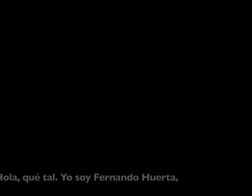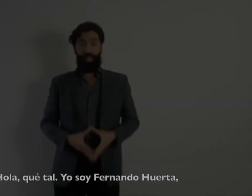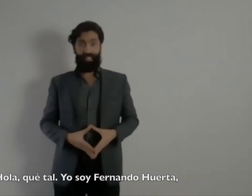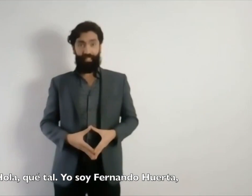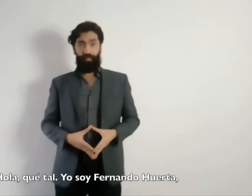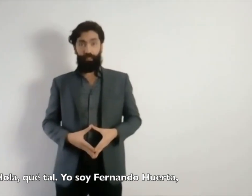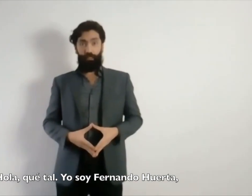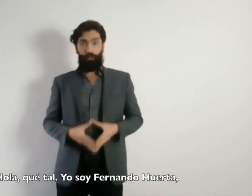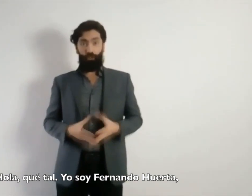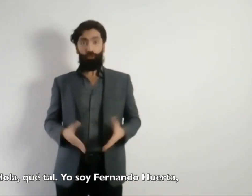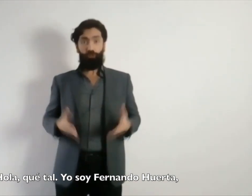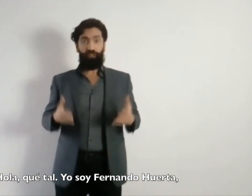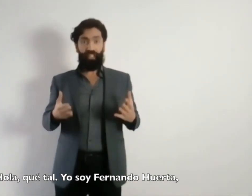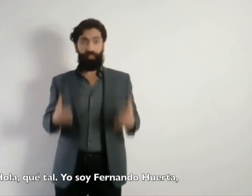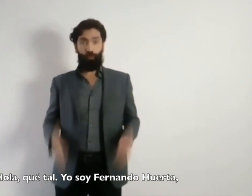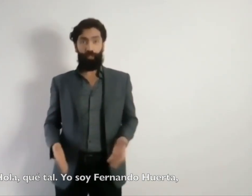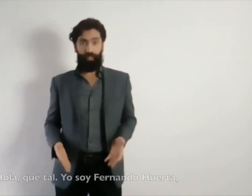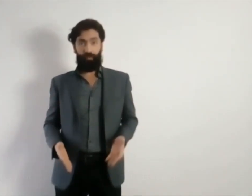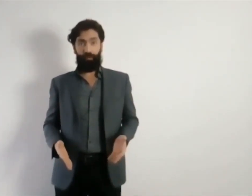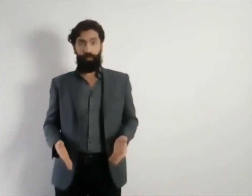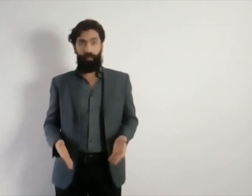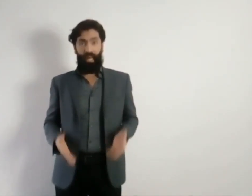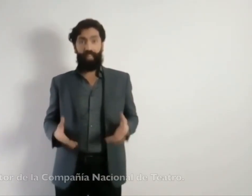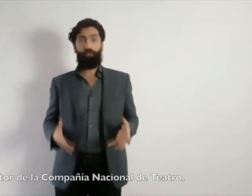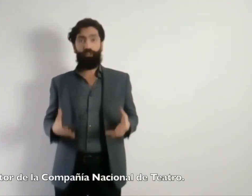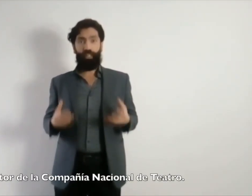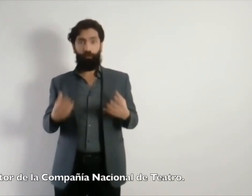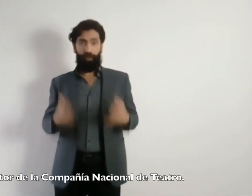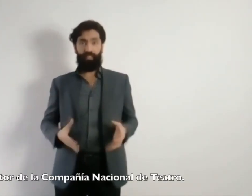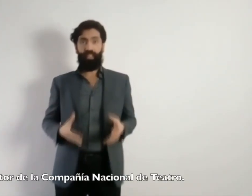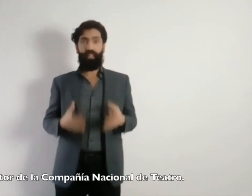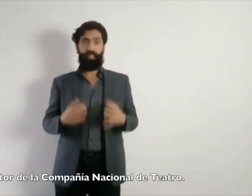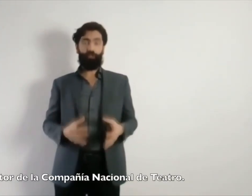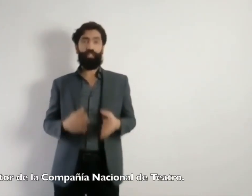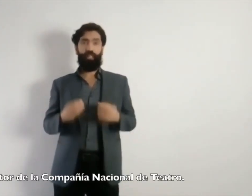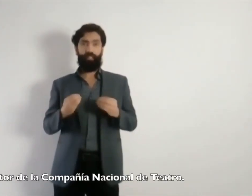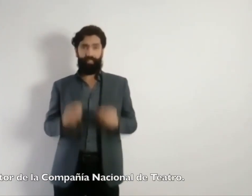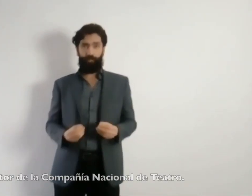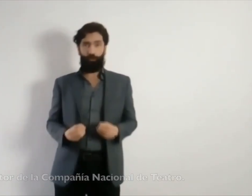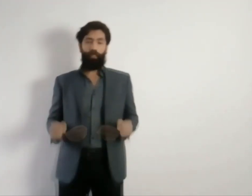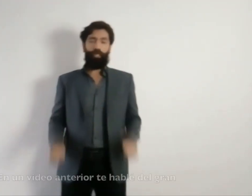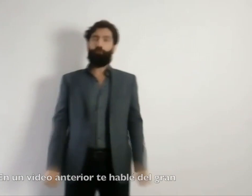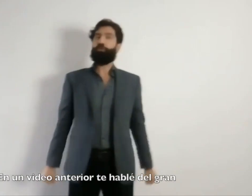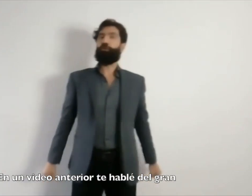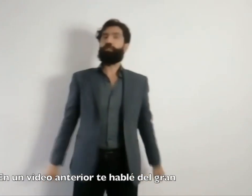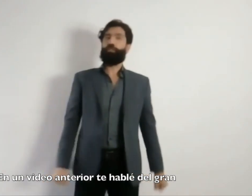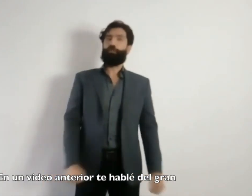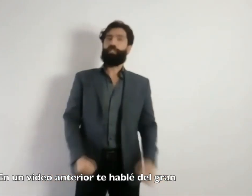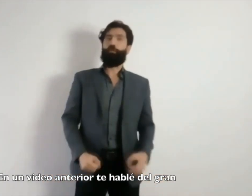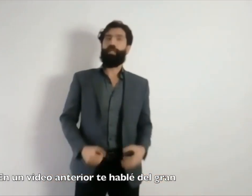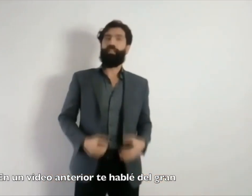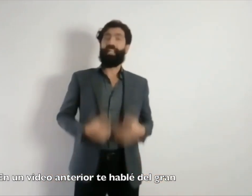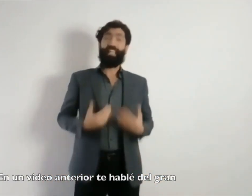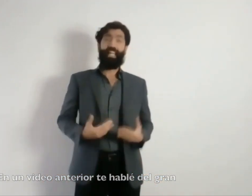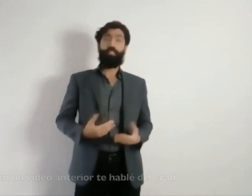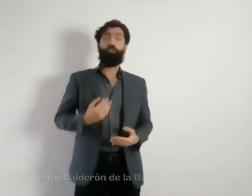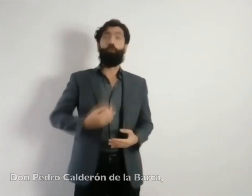Hola, ¿qué tal? Yo soy Fernando Huerta, actor de la Compañía Nacional de Teatro. En un video anterior te hablé del gran Don